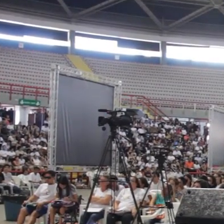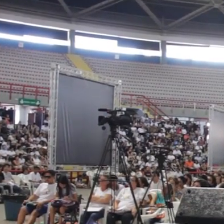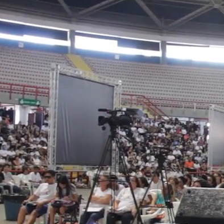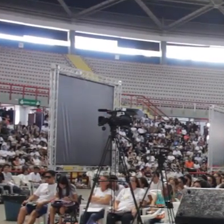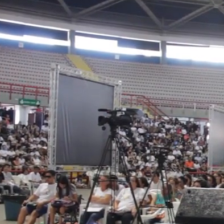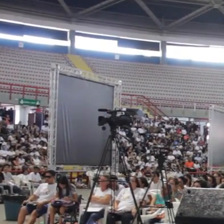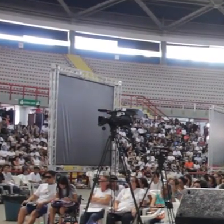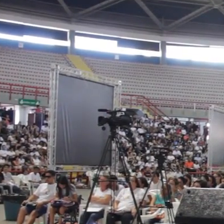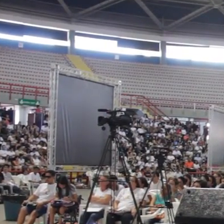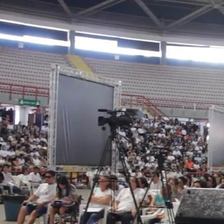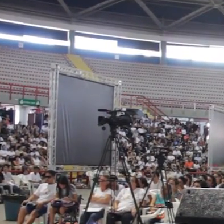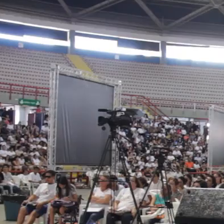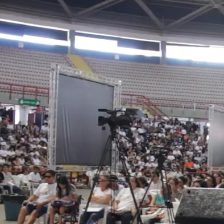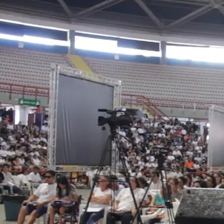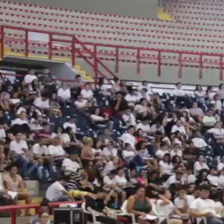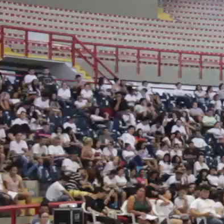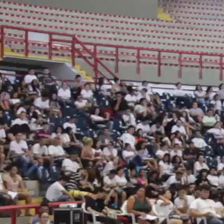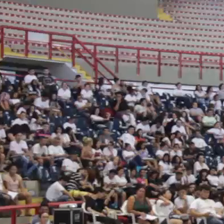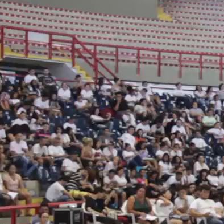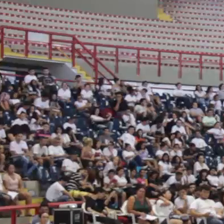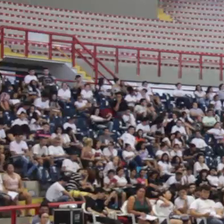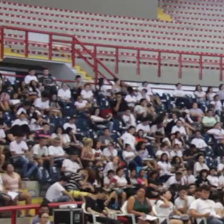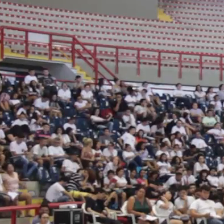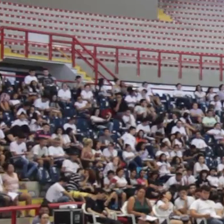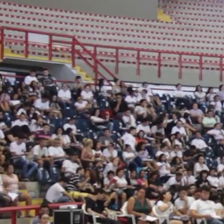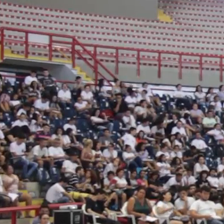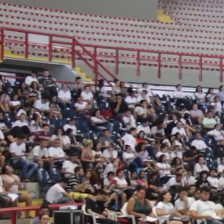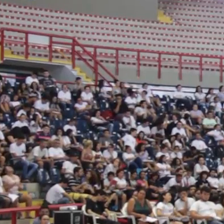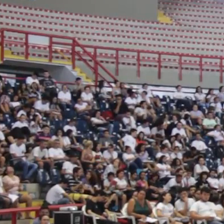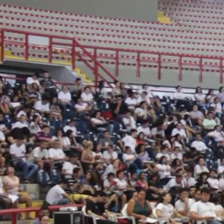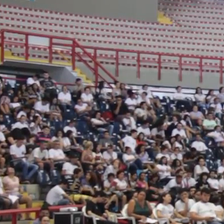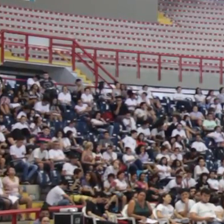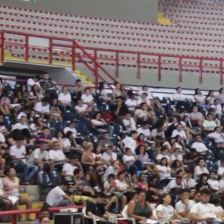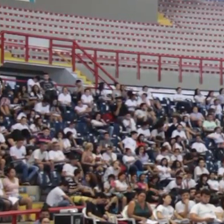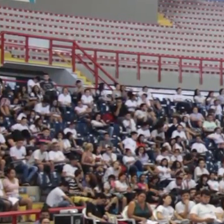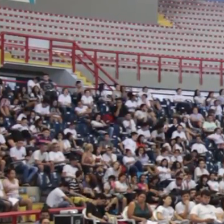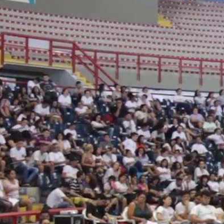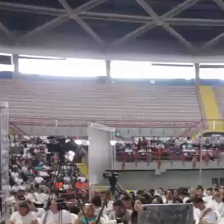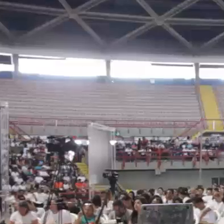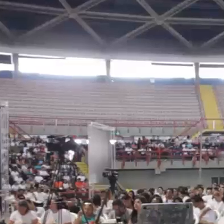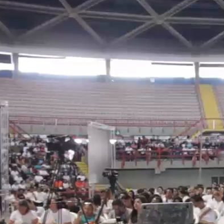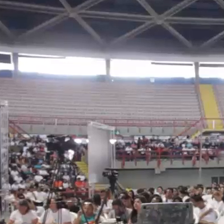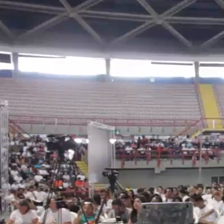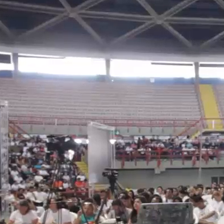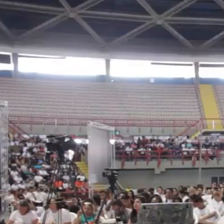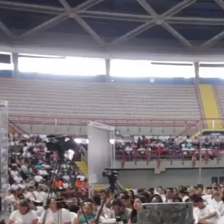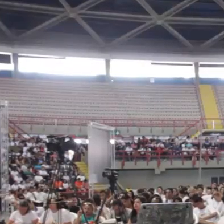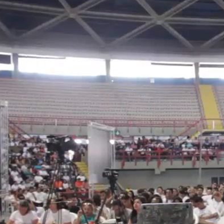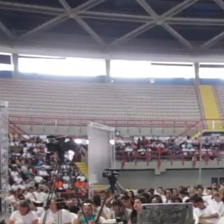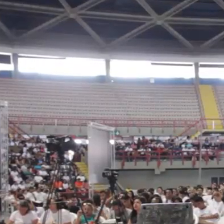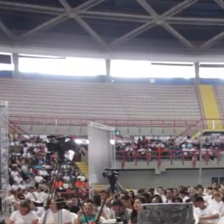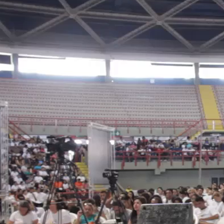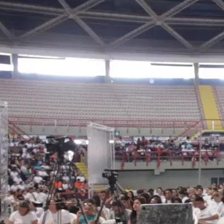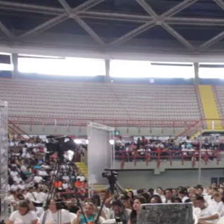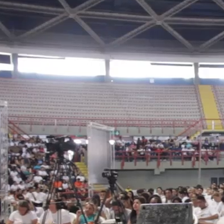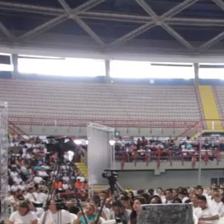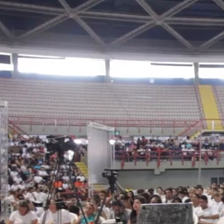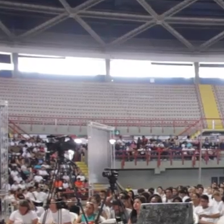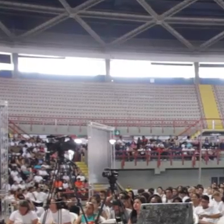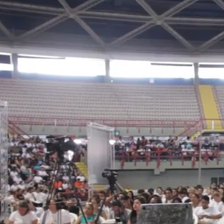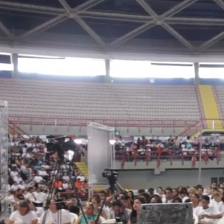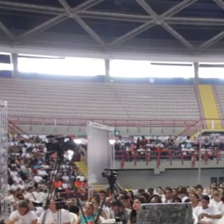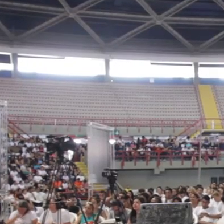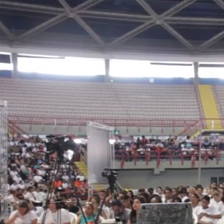um livro aí na mão de vocês. Tem várias redações modelares. 25 redações modelares sobre